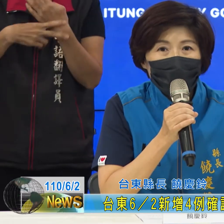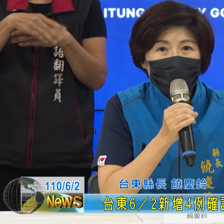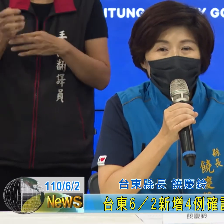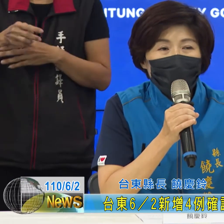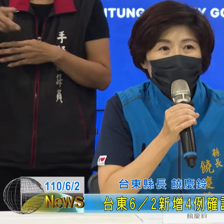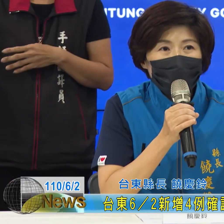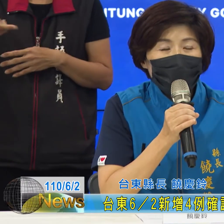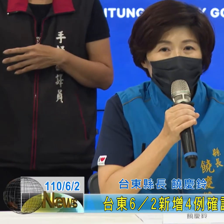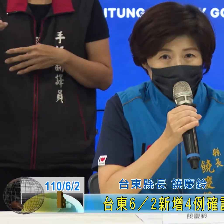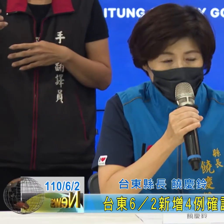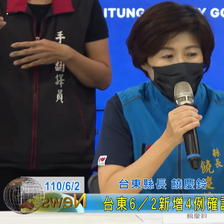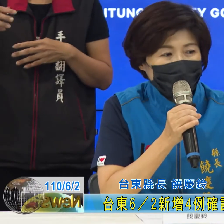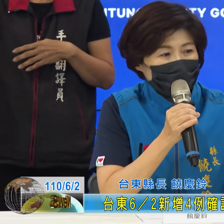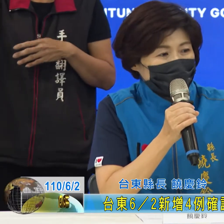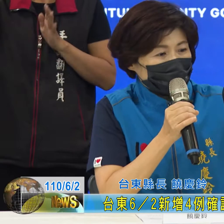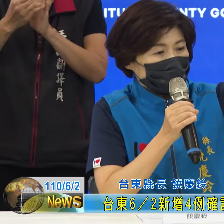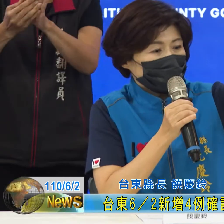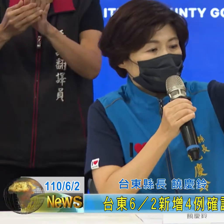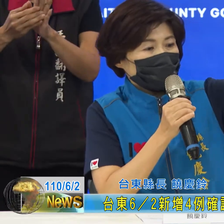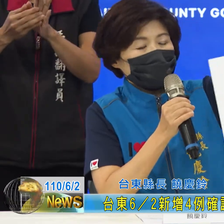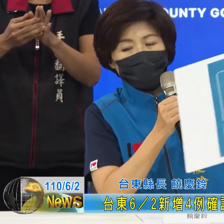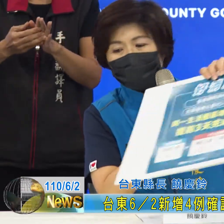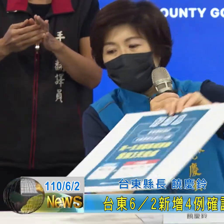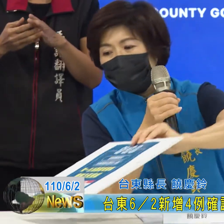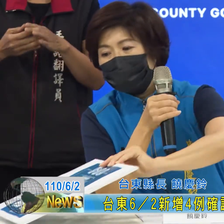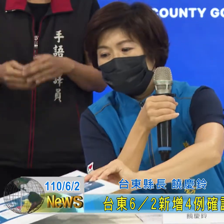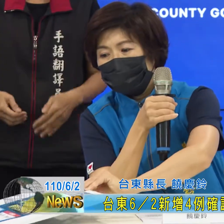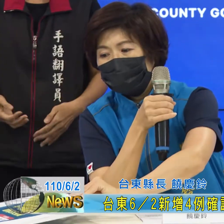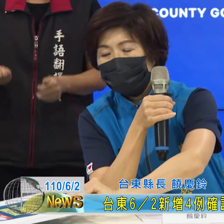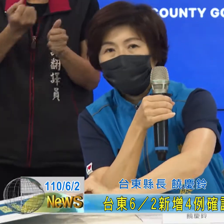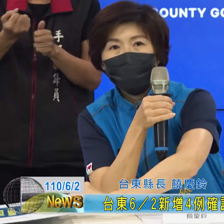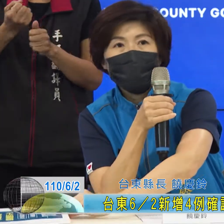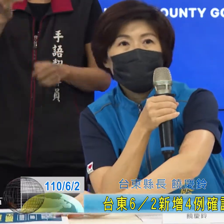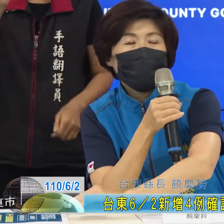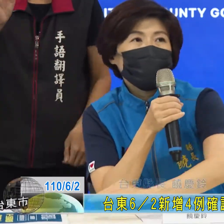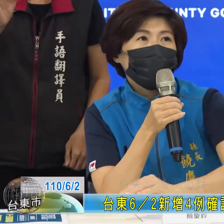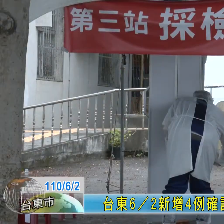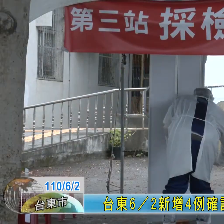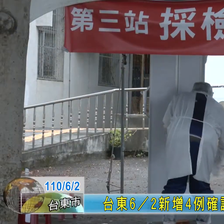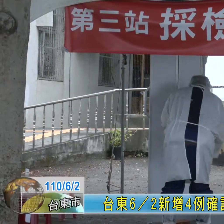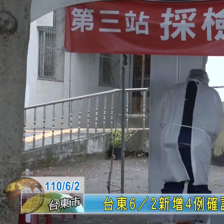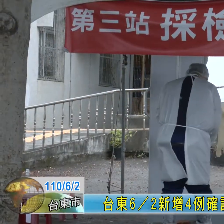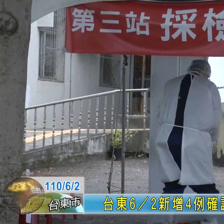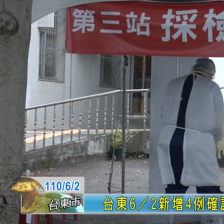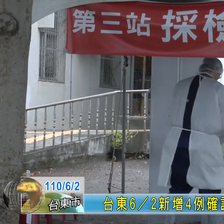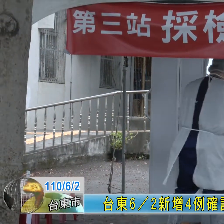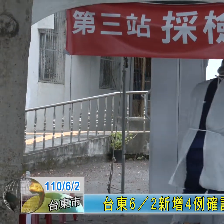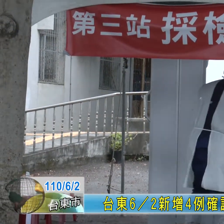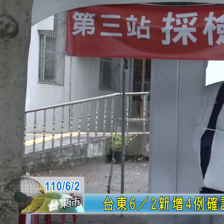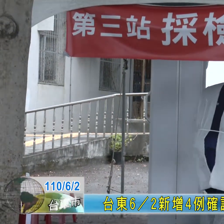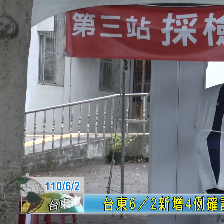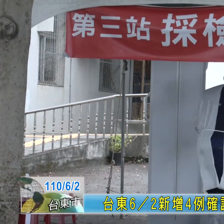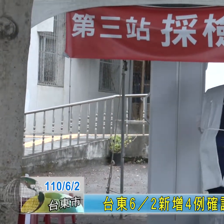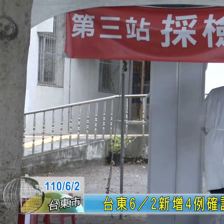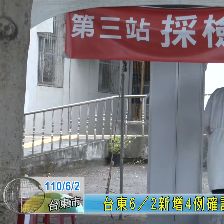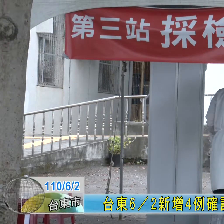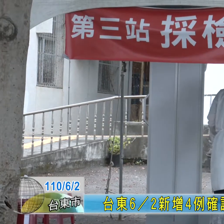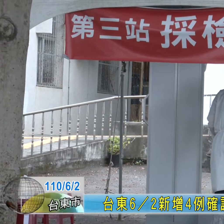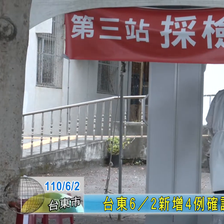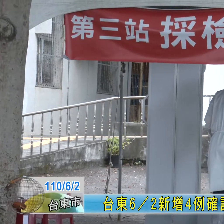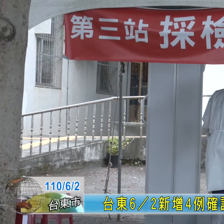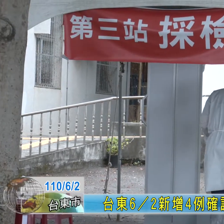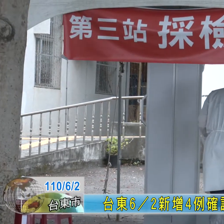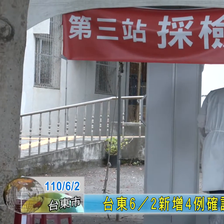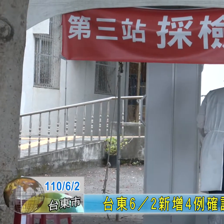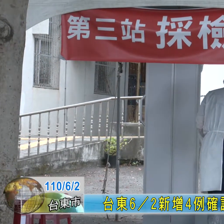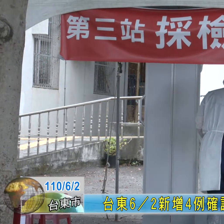情，我们是守住了。 以县府目前的疫调研判，6月1号及2号总共7名确诊的太麻里乡亲